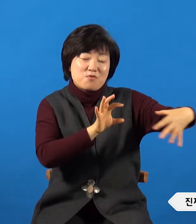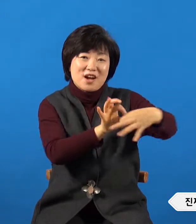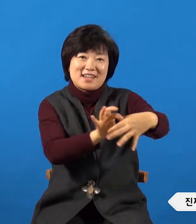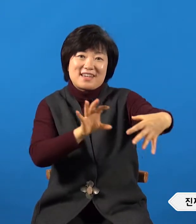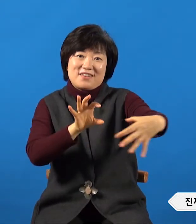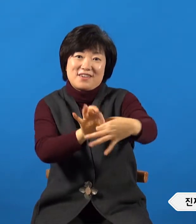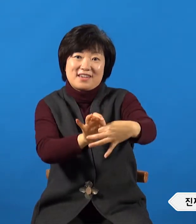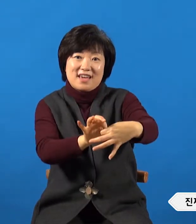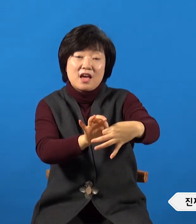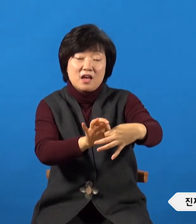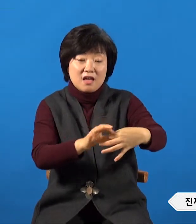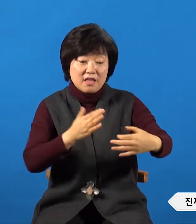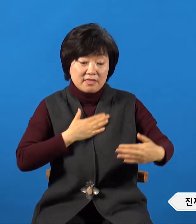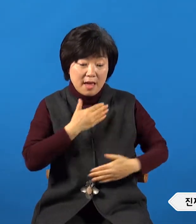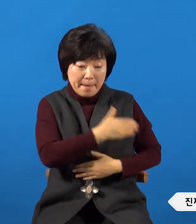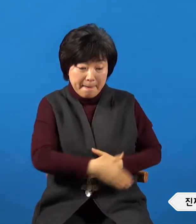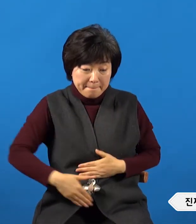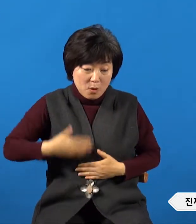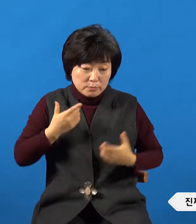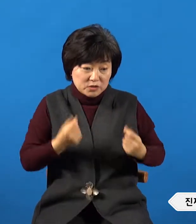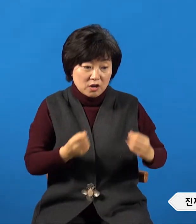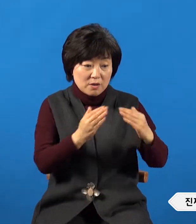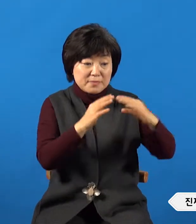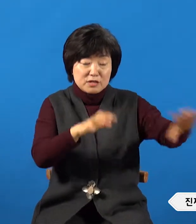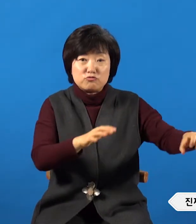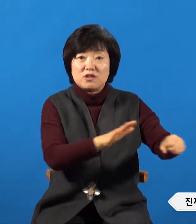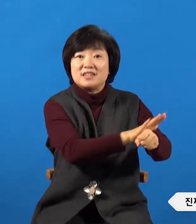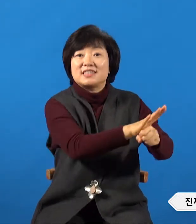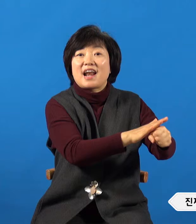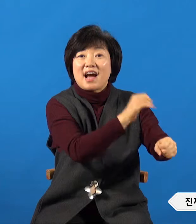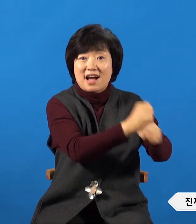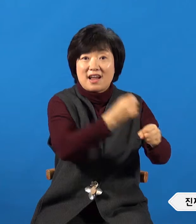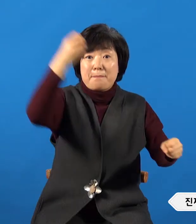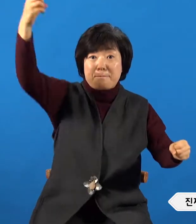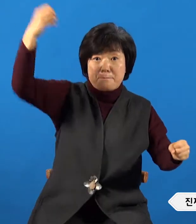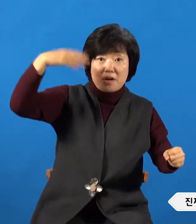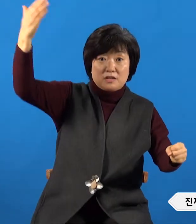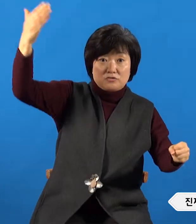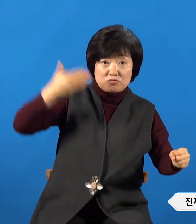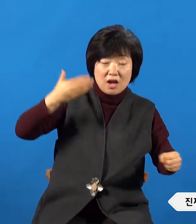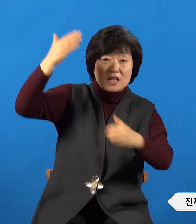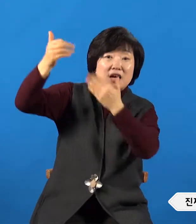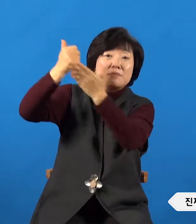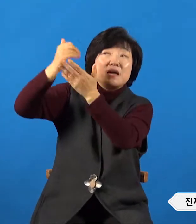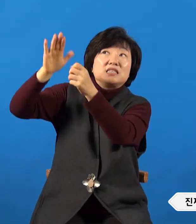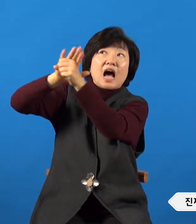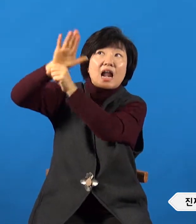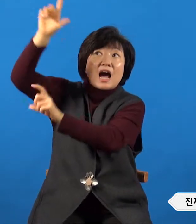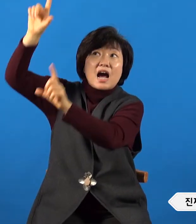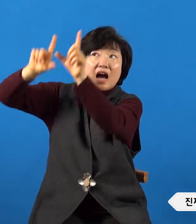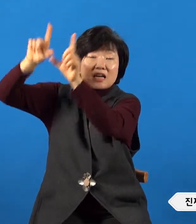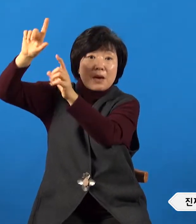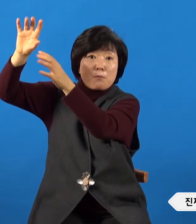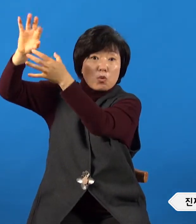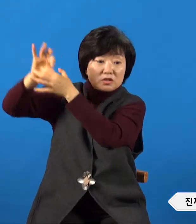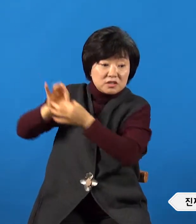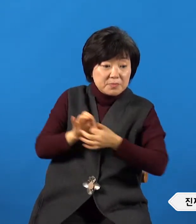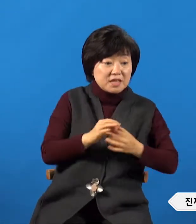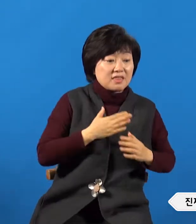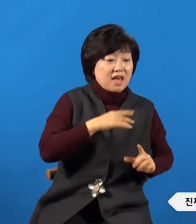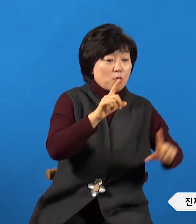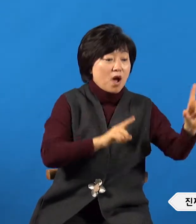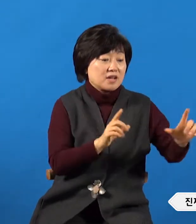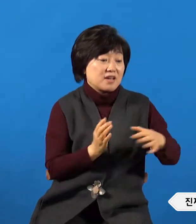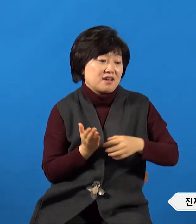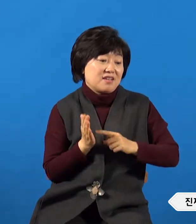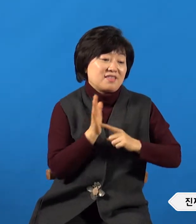때 내 몸처럼 내 이웃을 사랑하라 라고 말씀하시며 하나님의 사랑의 모습이 우리의 관계 가운데